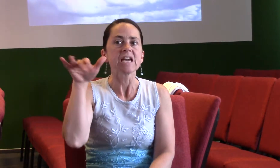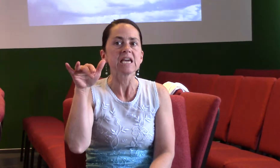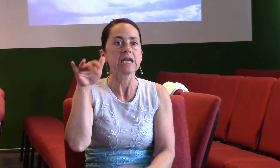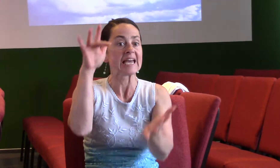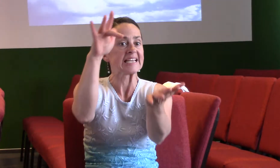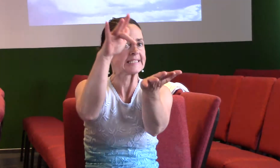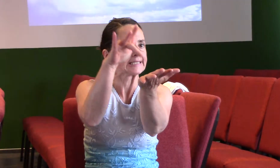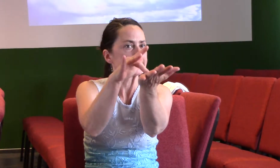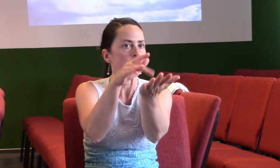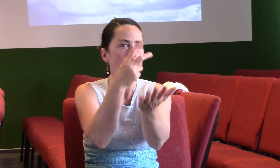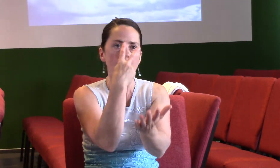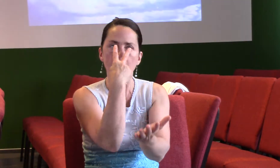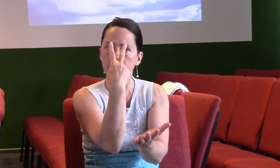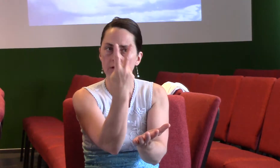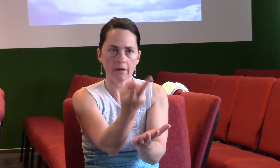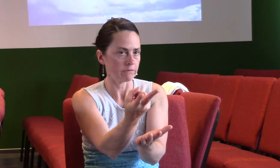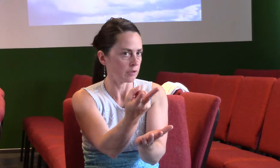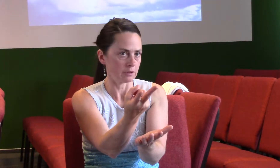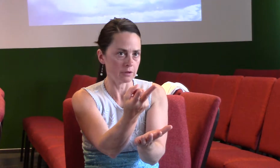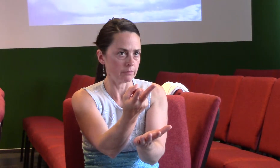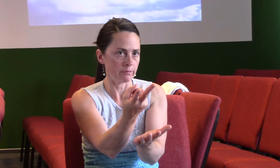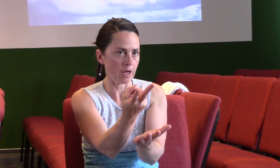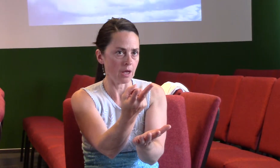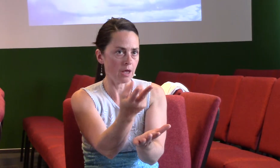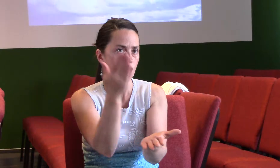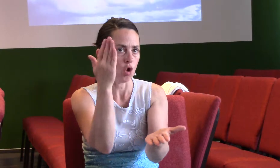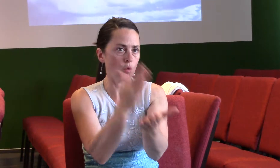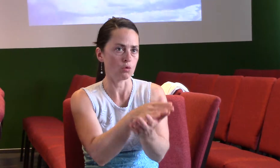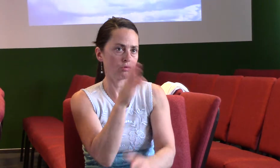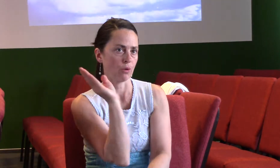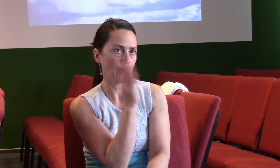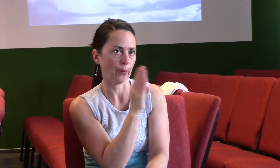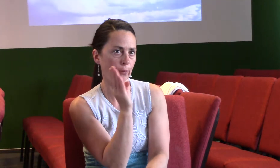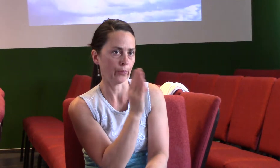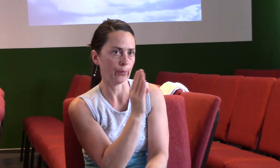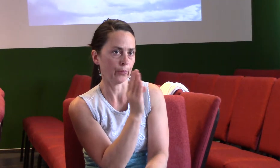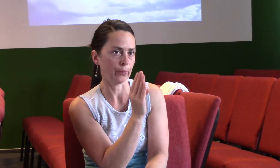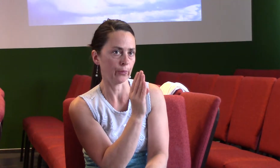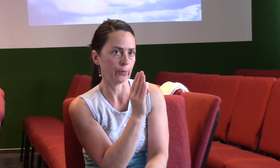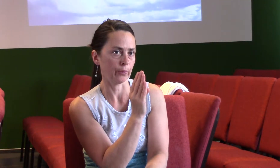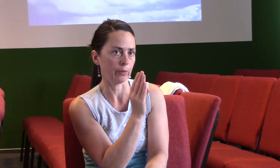a o očkodnění žádáme. Řeknu hned za chvíli, jak.